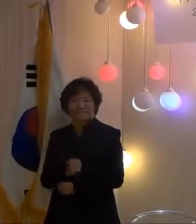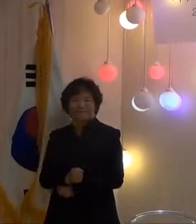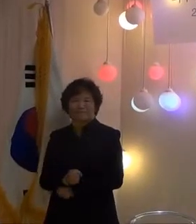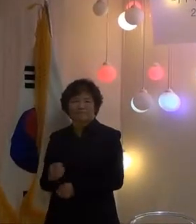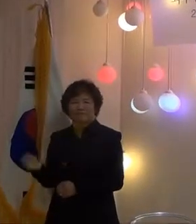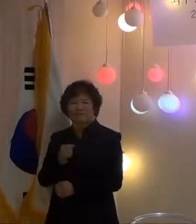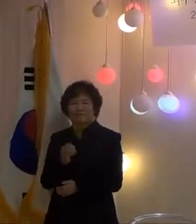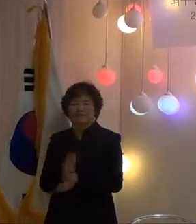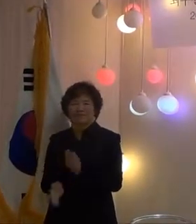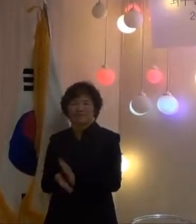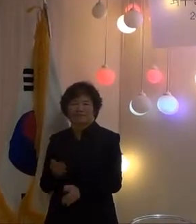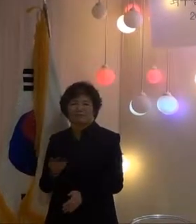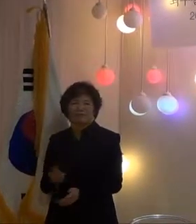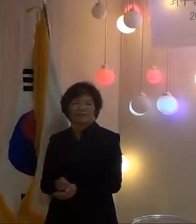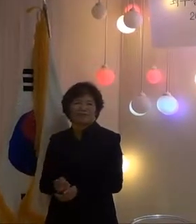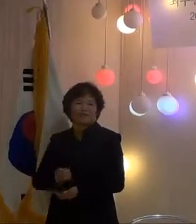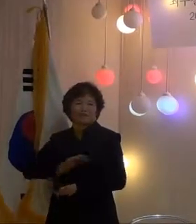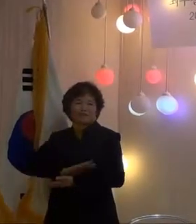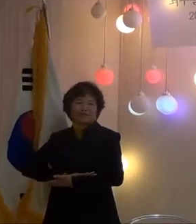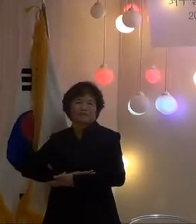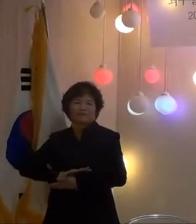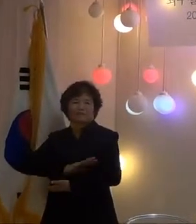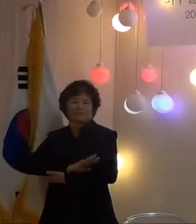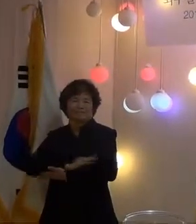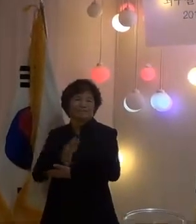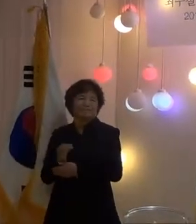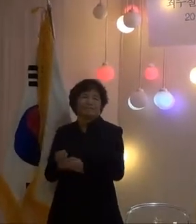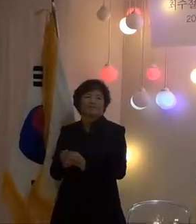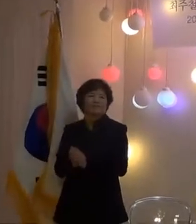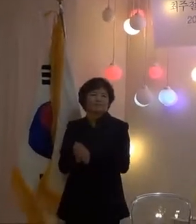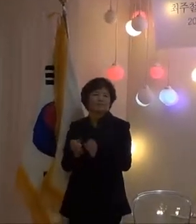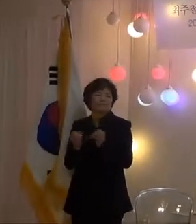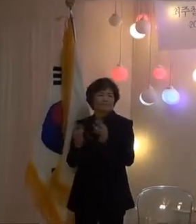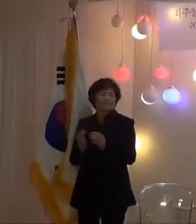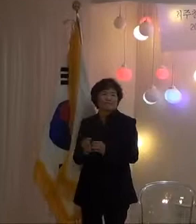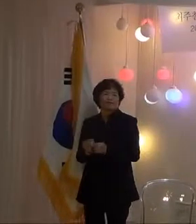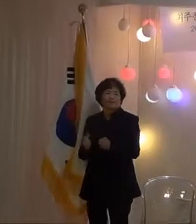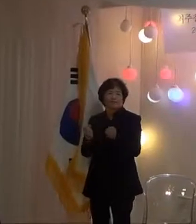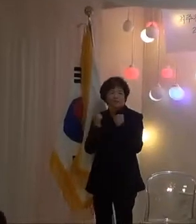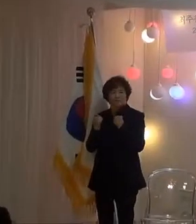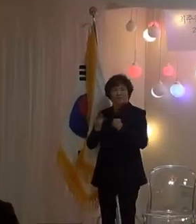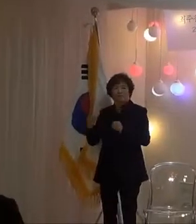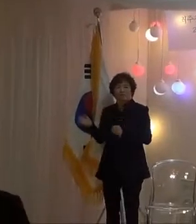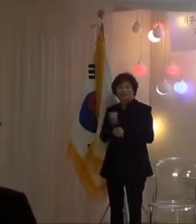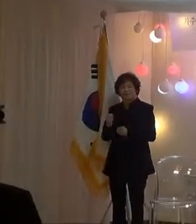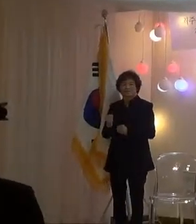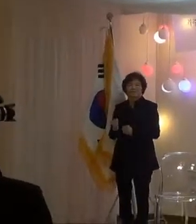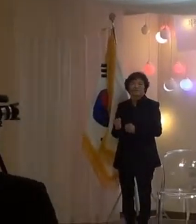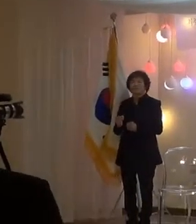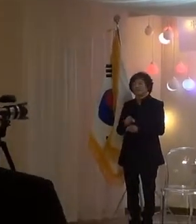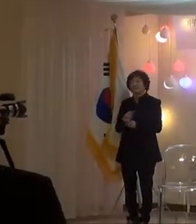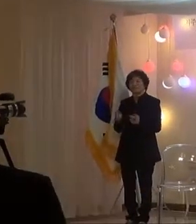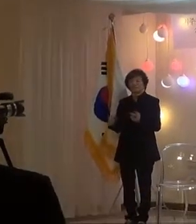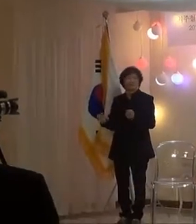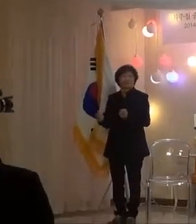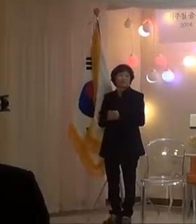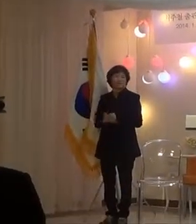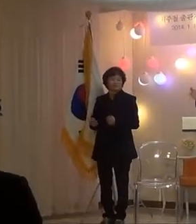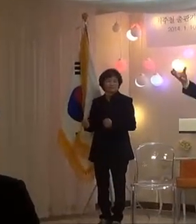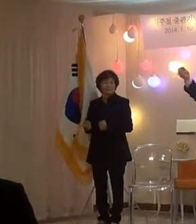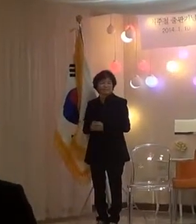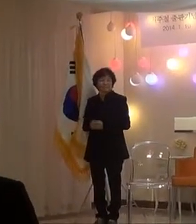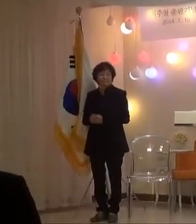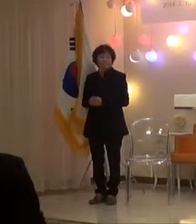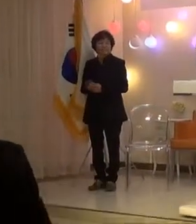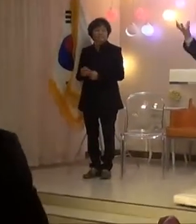가진 게 없다 보니까 출판 기념을 하는데요. 사실은 뭐 제가 권력을 가지고 출판 기념을 하지 않기 때문에 출판 기념회가 누구 말도